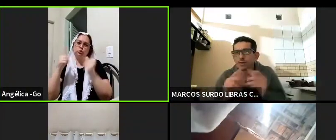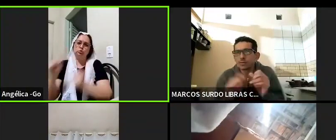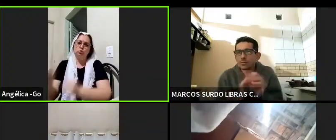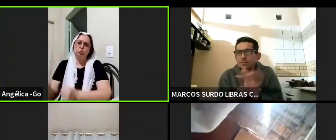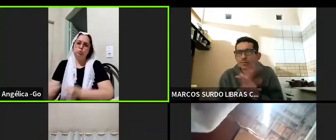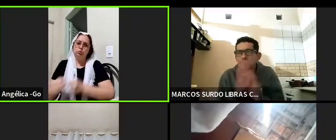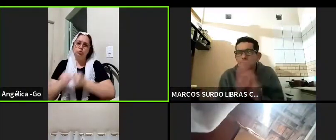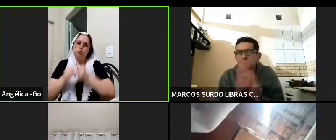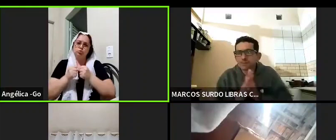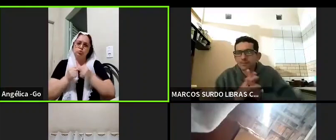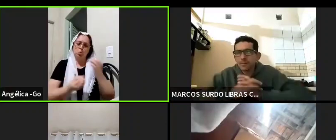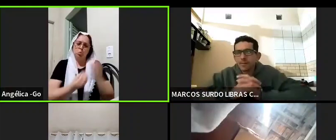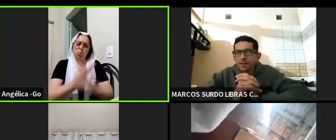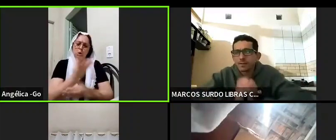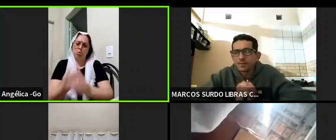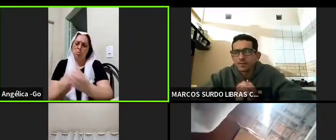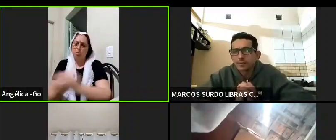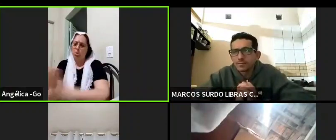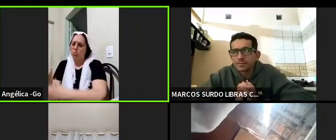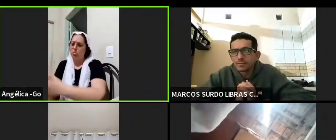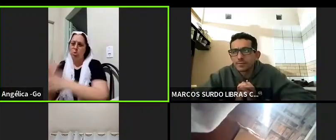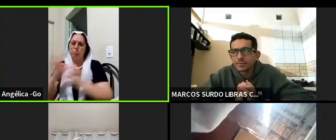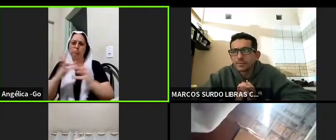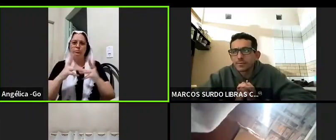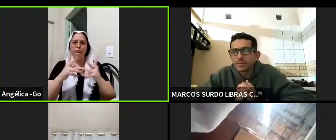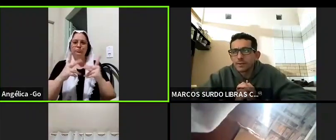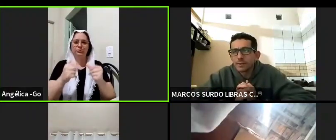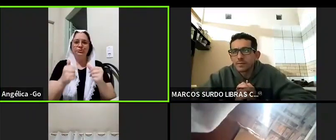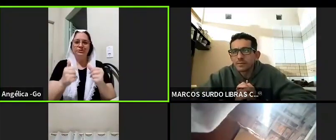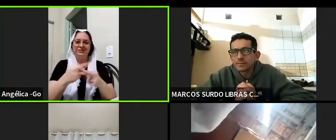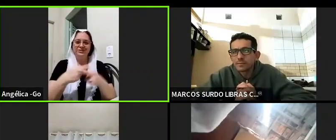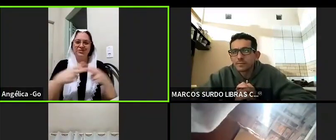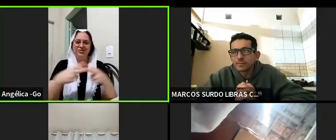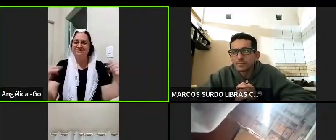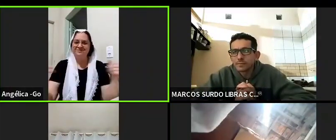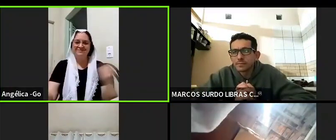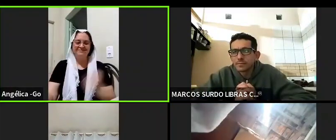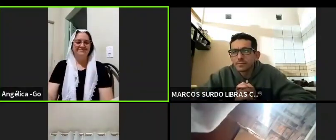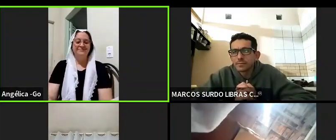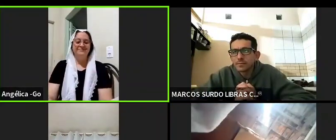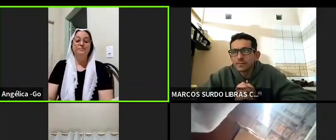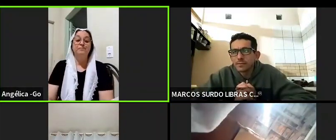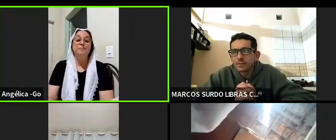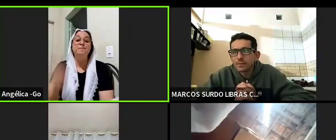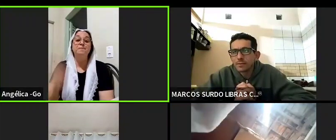não cochila, ele não vacila. Nunca perdeu, nunca perderá.